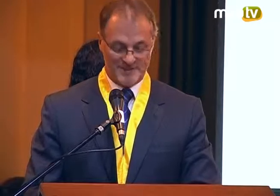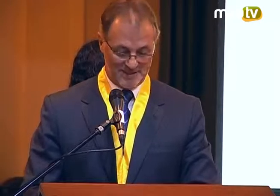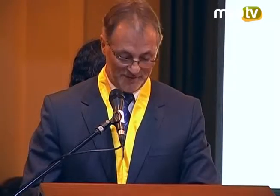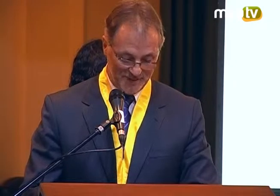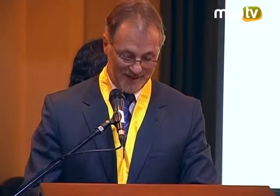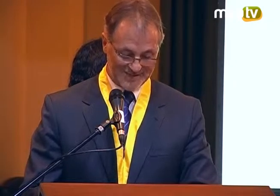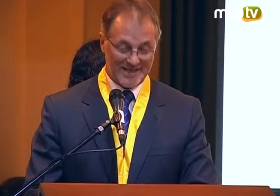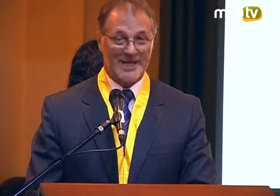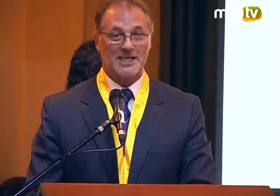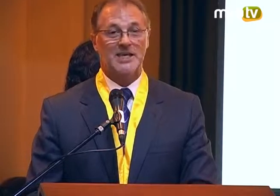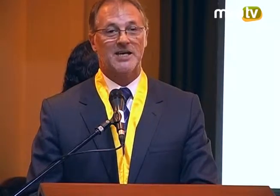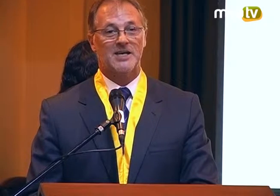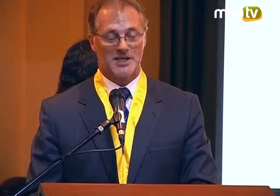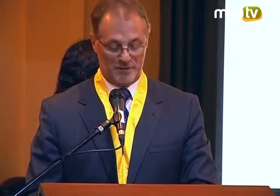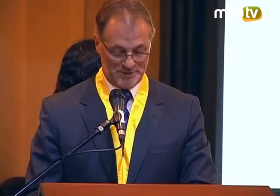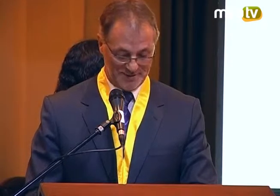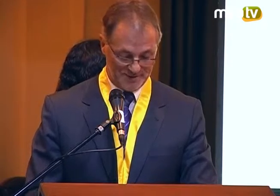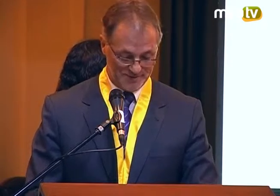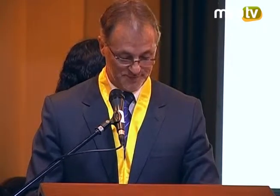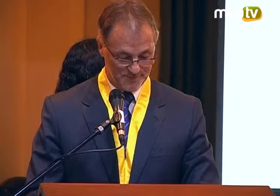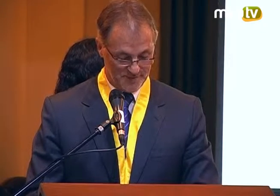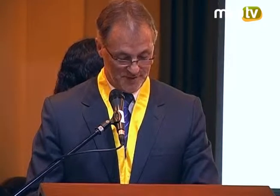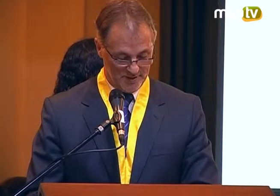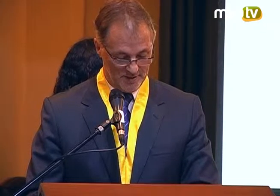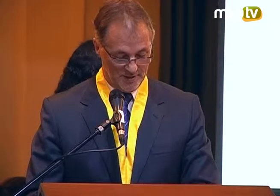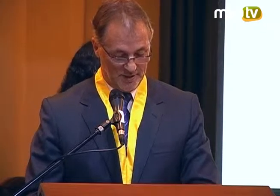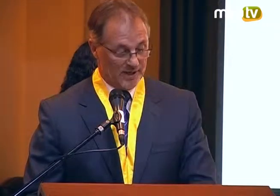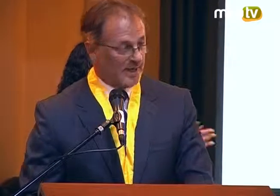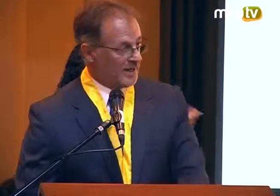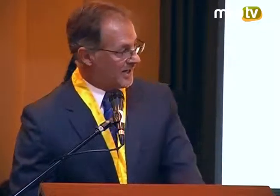nombre significa cercanía y amistad.